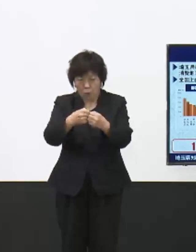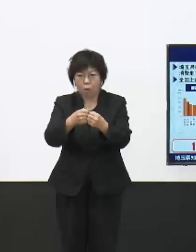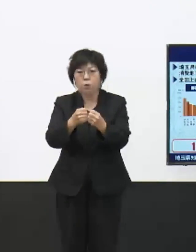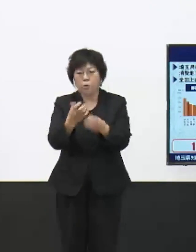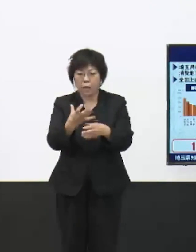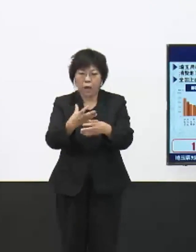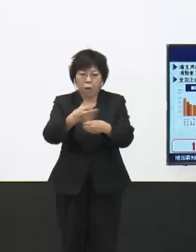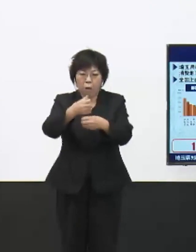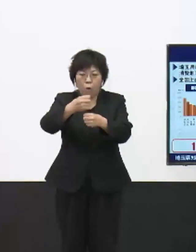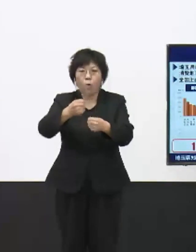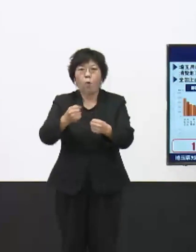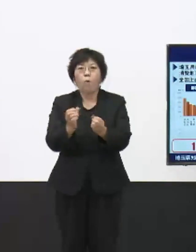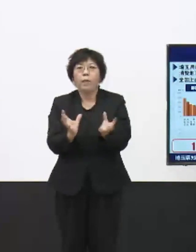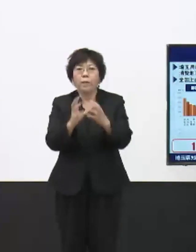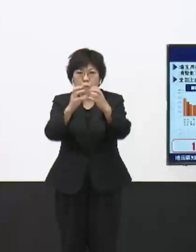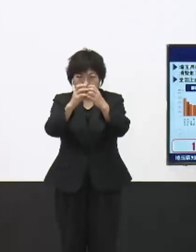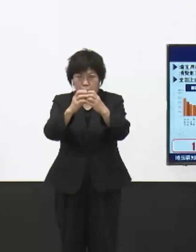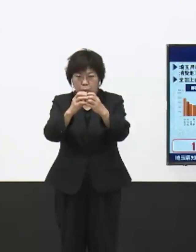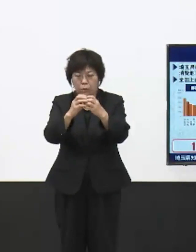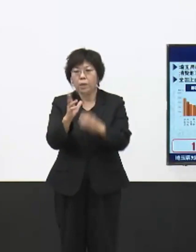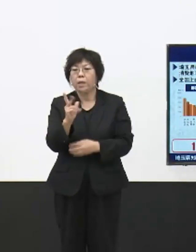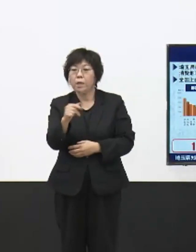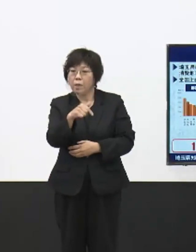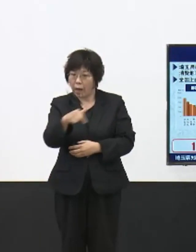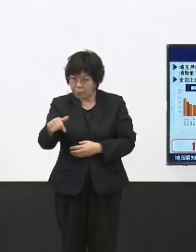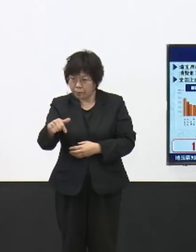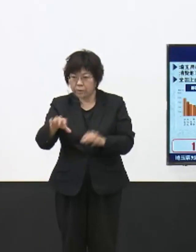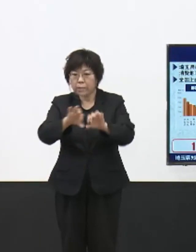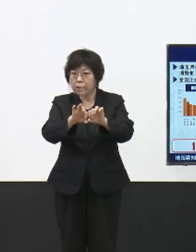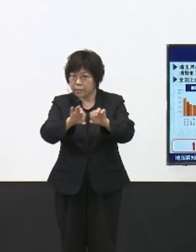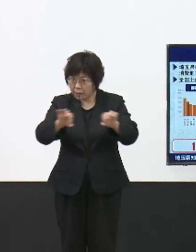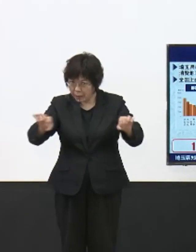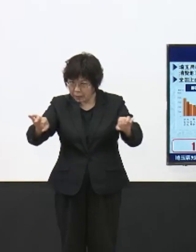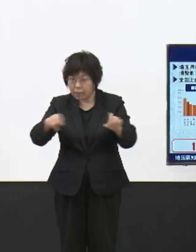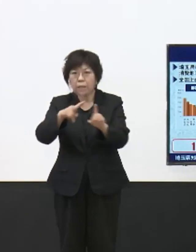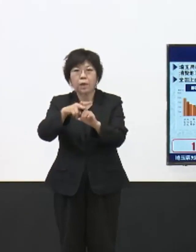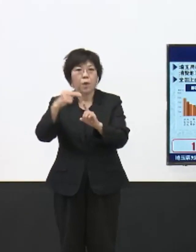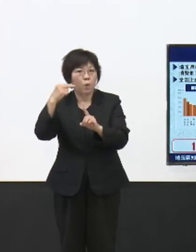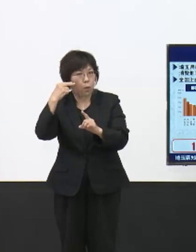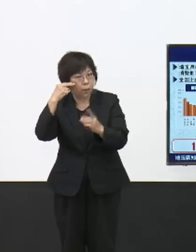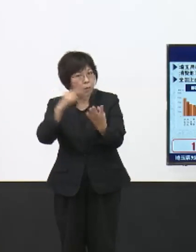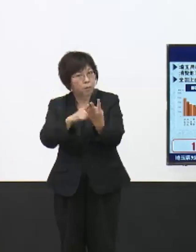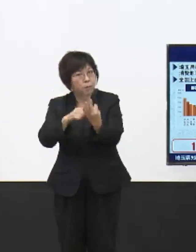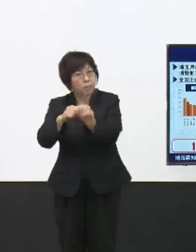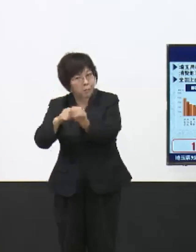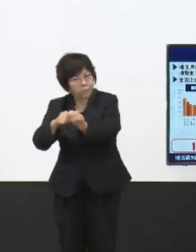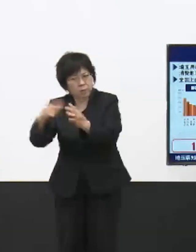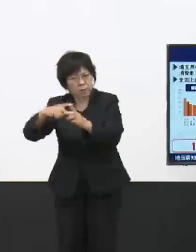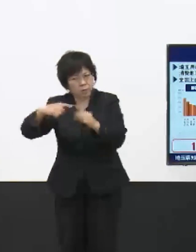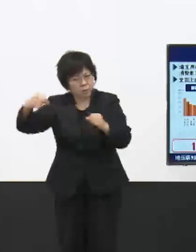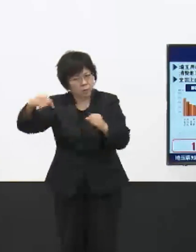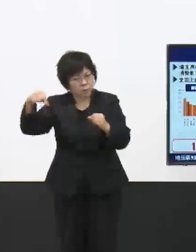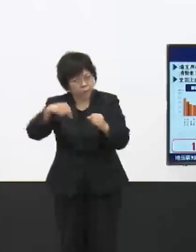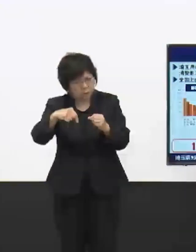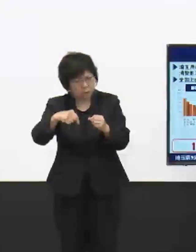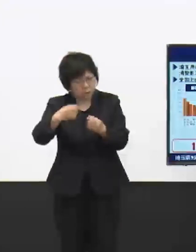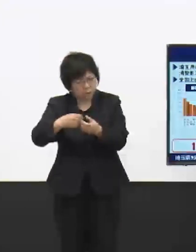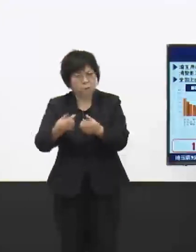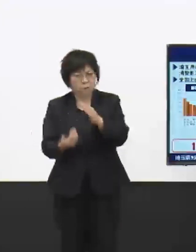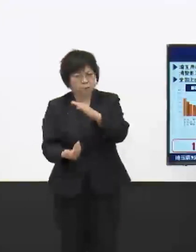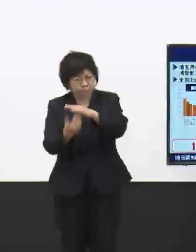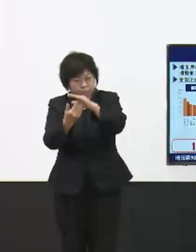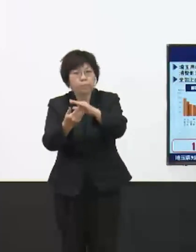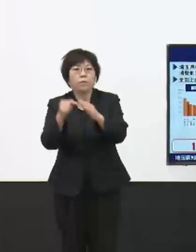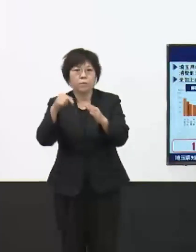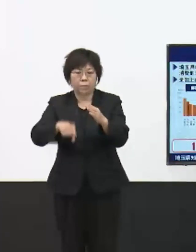るいはかぶ、ネギ、小松菜など全国上位の産出額を誇る農